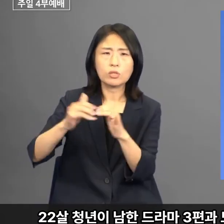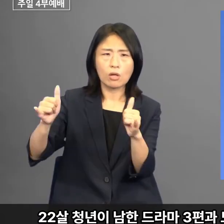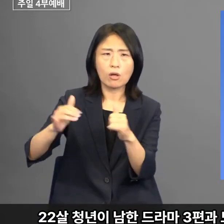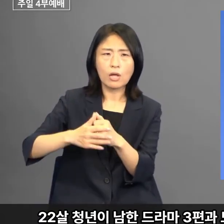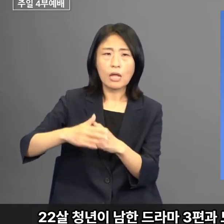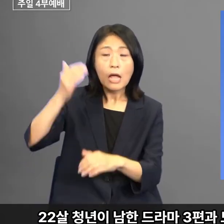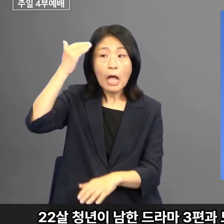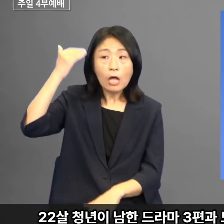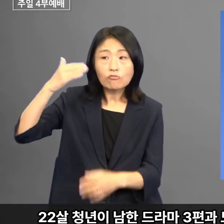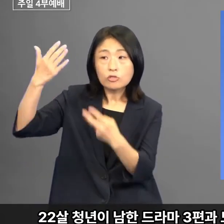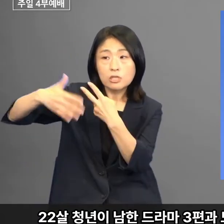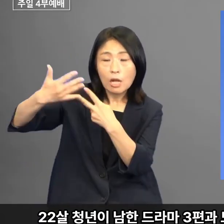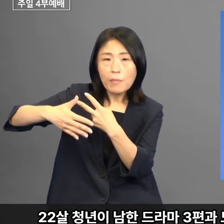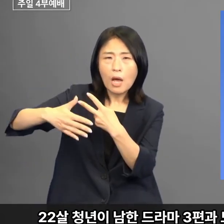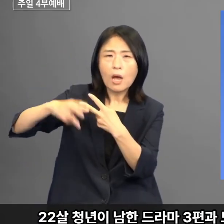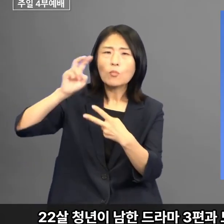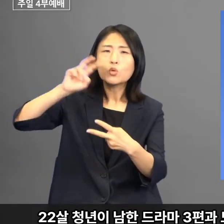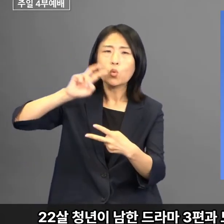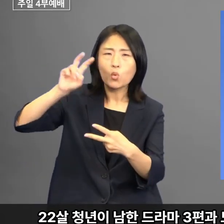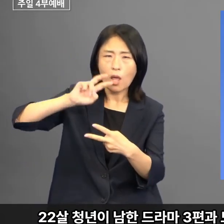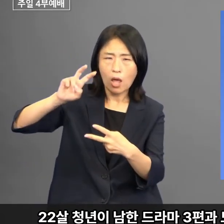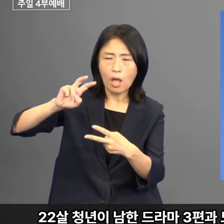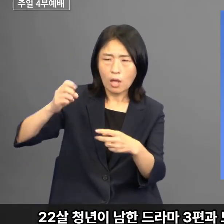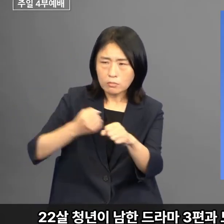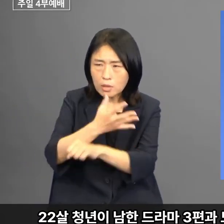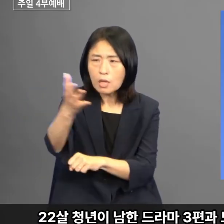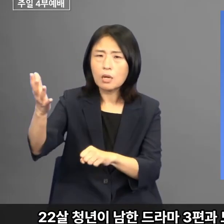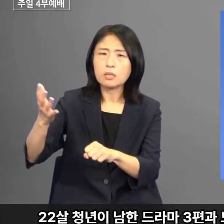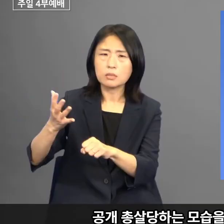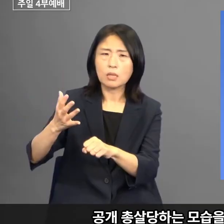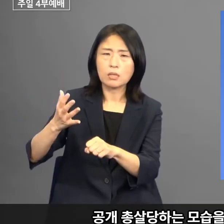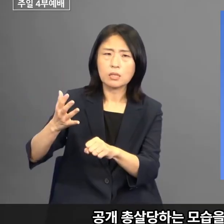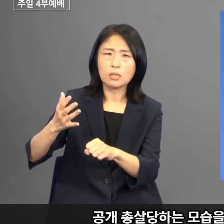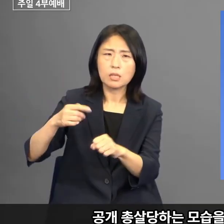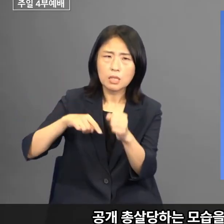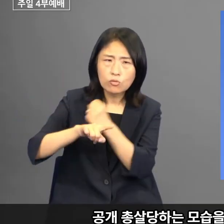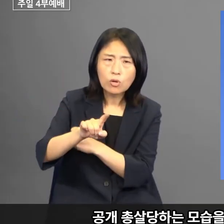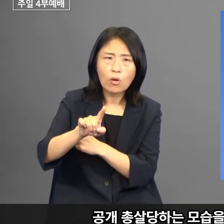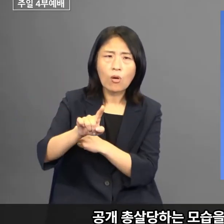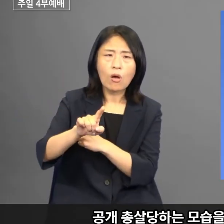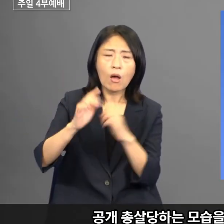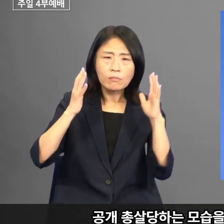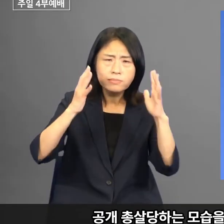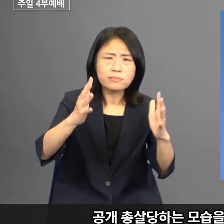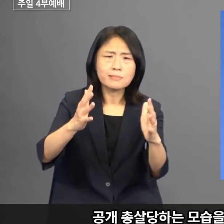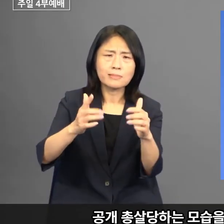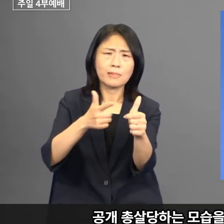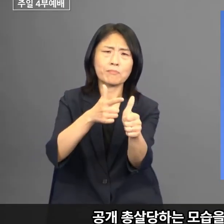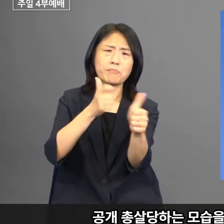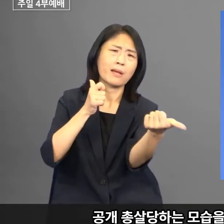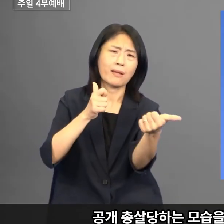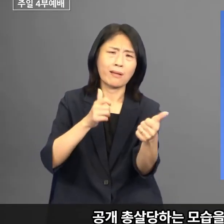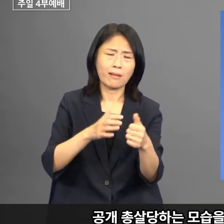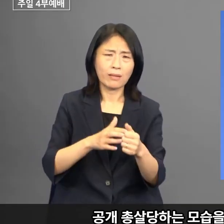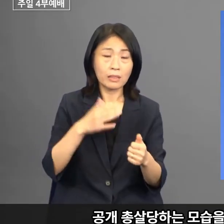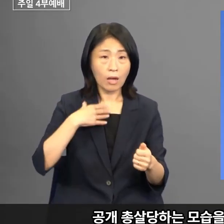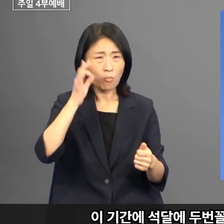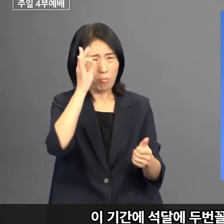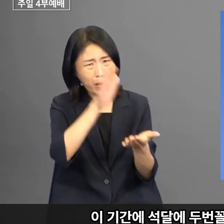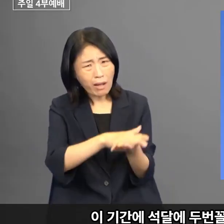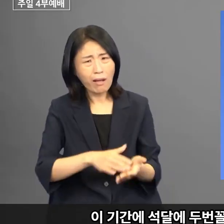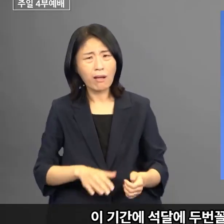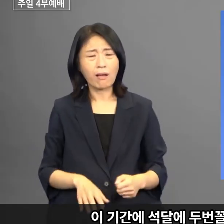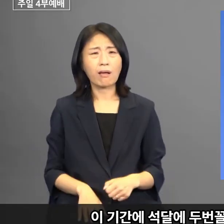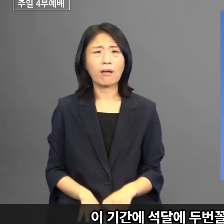드라마 3편과 노래 70곡을 보고 유포했다는 이유로 공개 총살당하는 모습을 강제로 지켜봐야 했습니다.